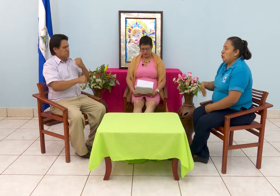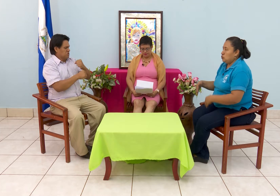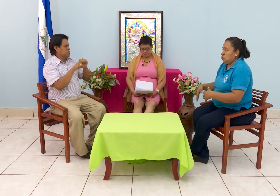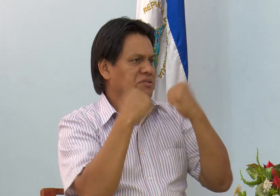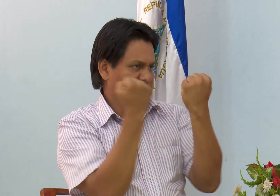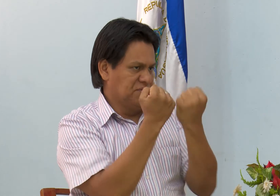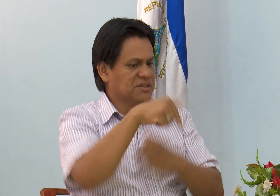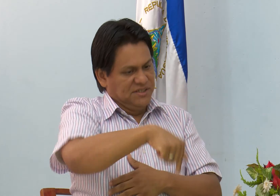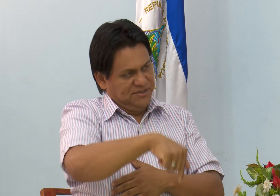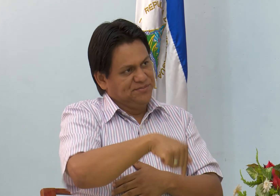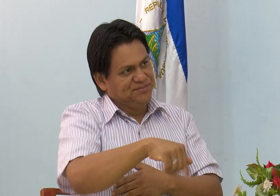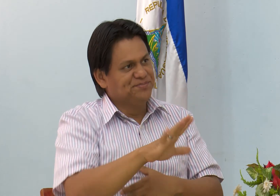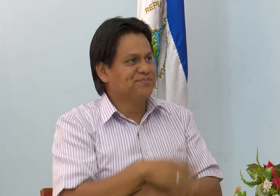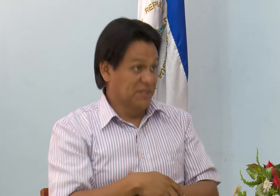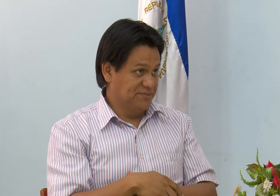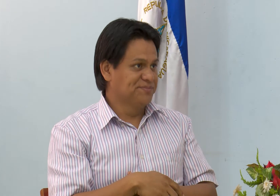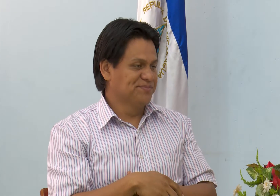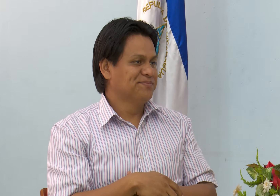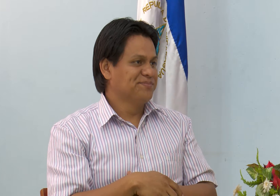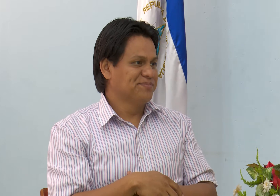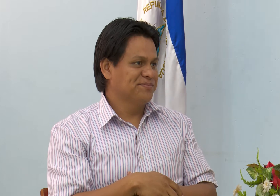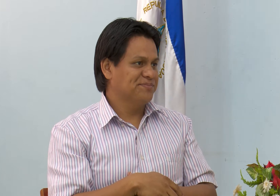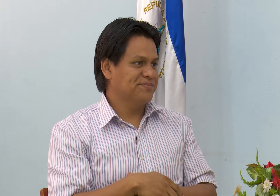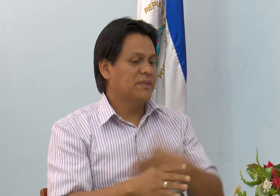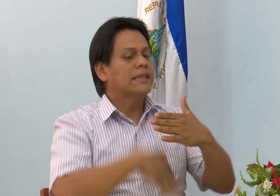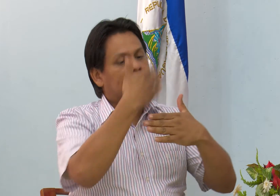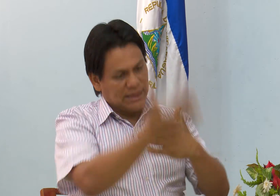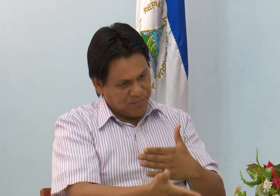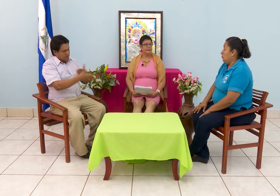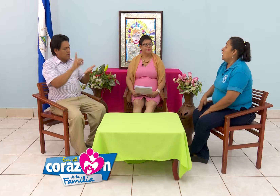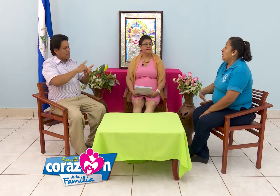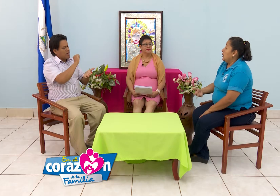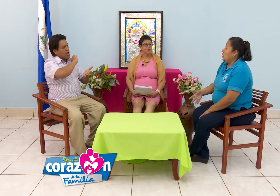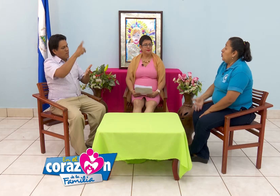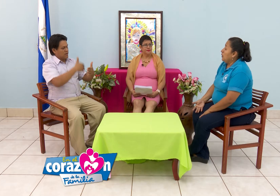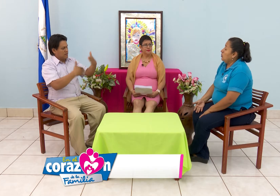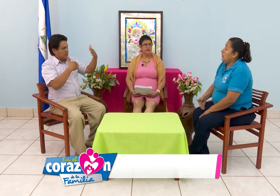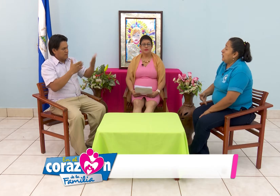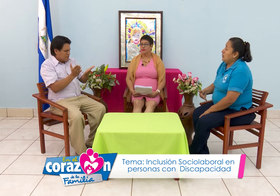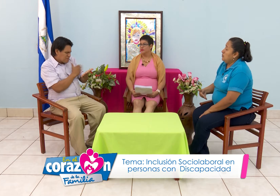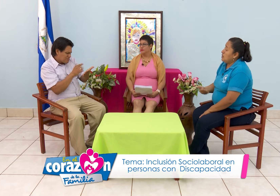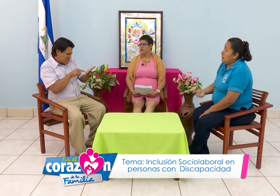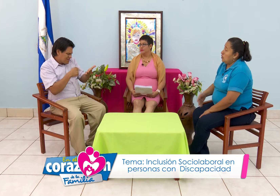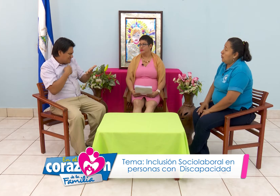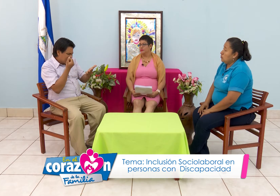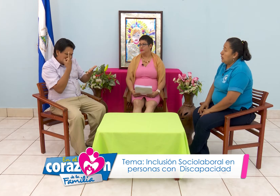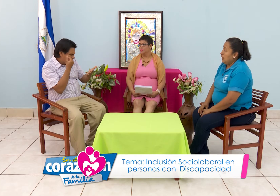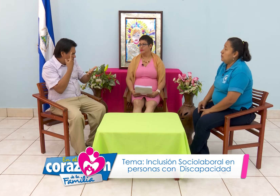Nosotros aprendimos en la asociación y luego nos íbamos a casa a elaborar estos productos. Luego se me dio la oportunidad, por